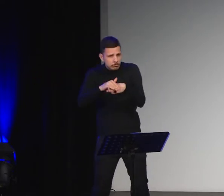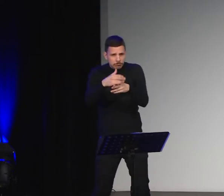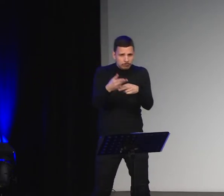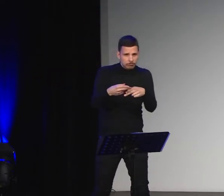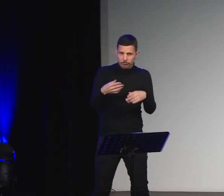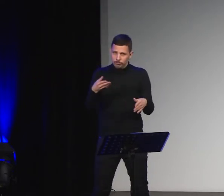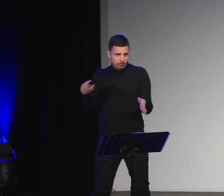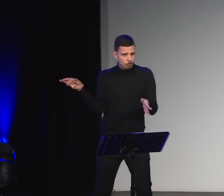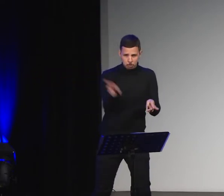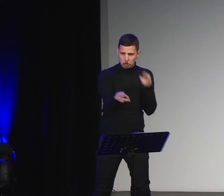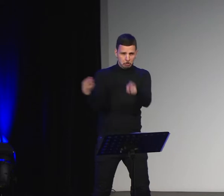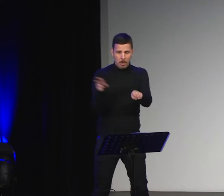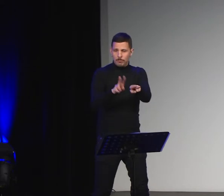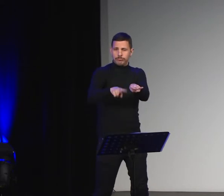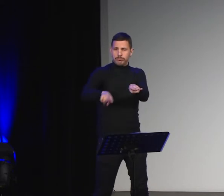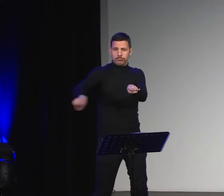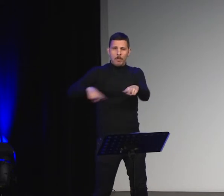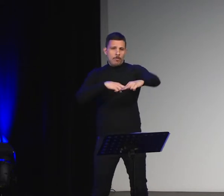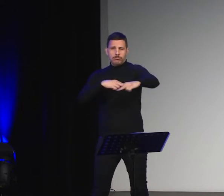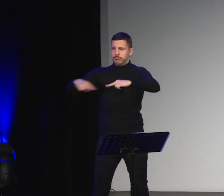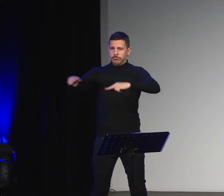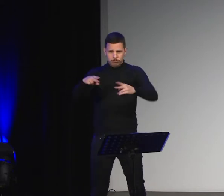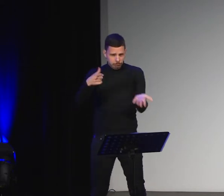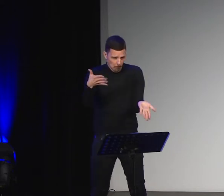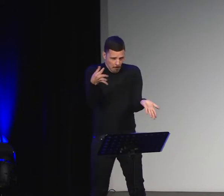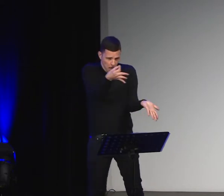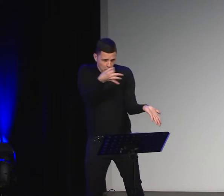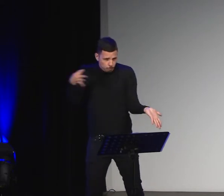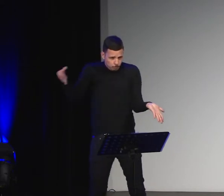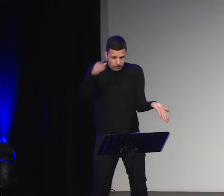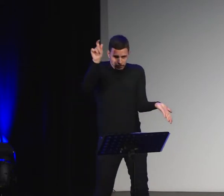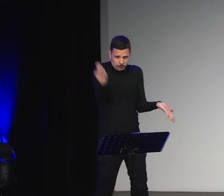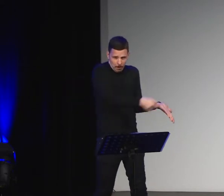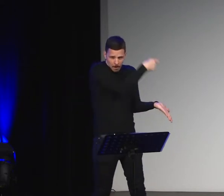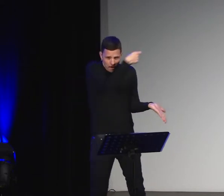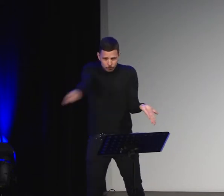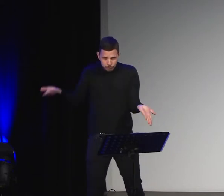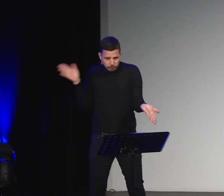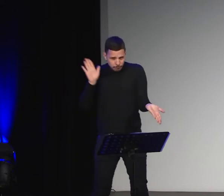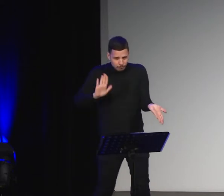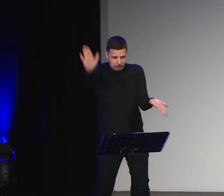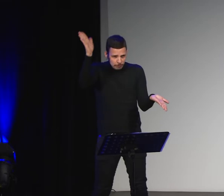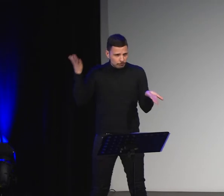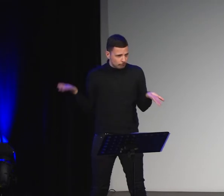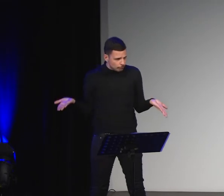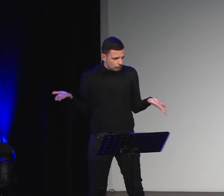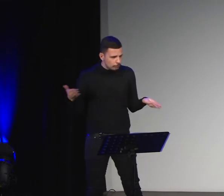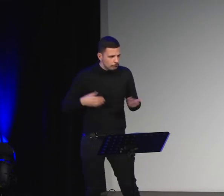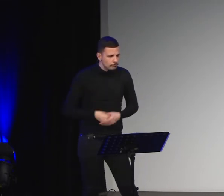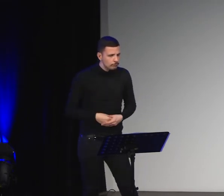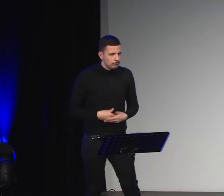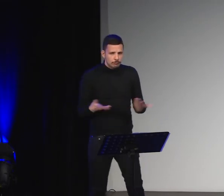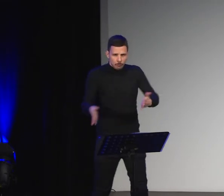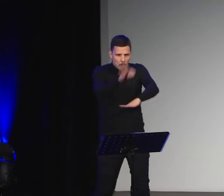grand-mère, toujours horizontal. Chaque fois qu'on s'allonge, l'eau devrait former une flaque dans notre